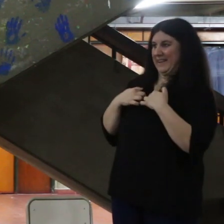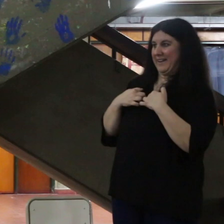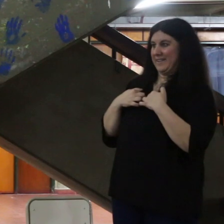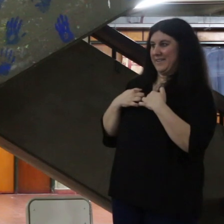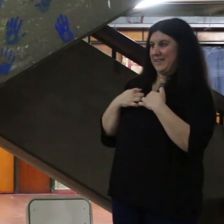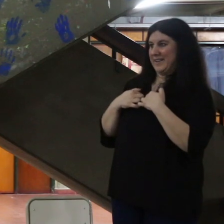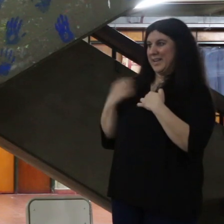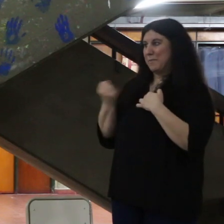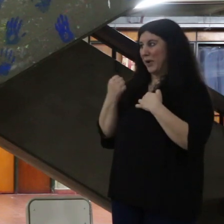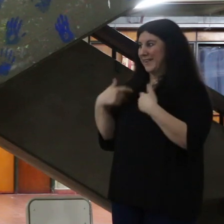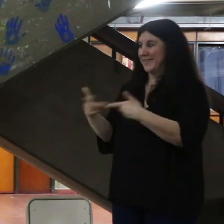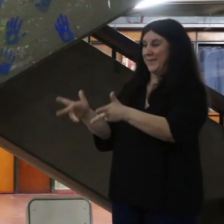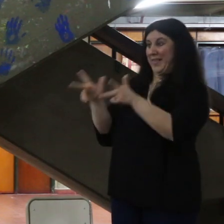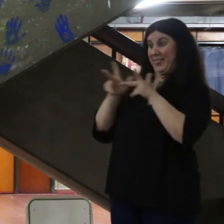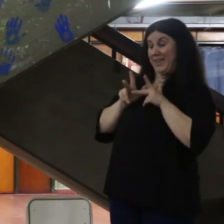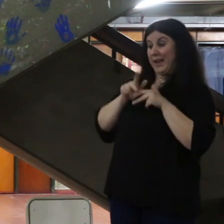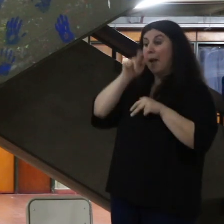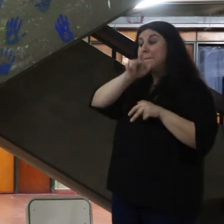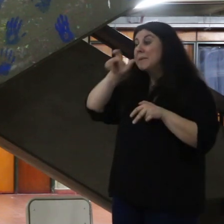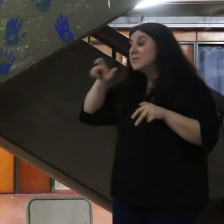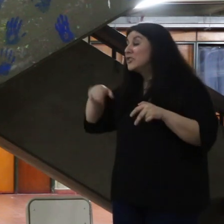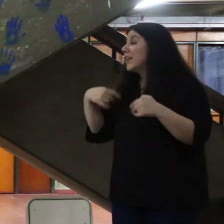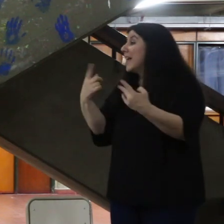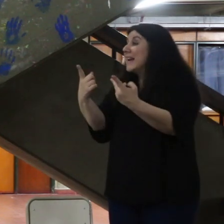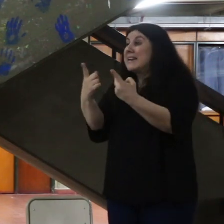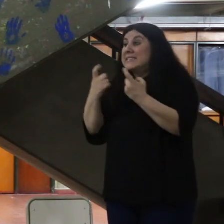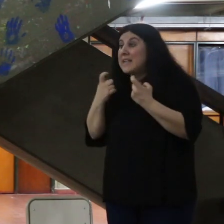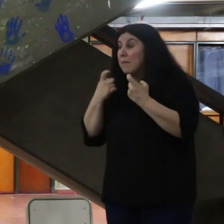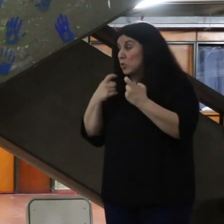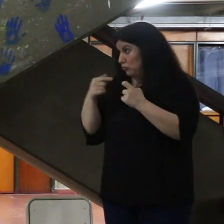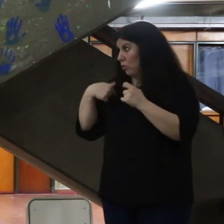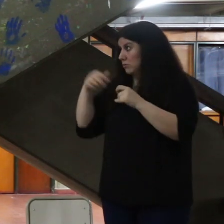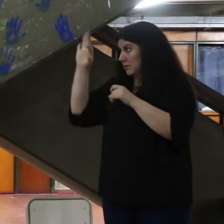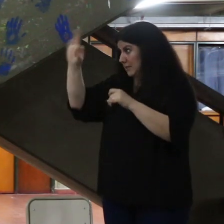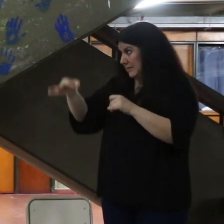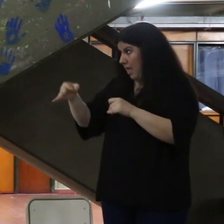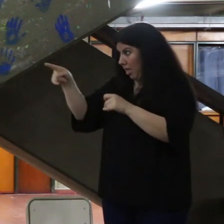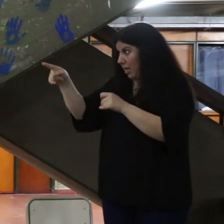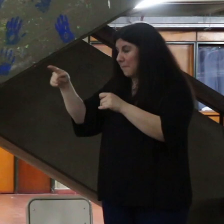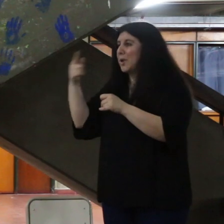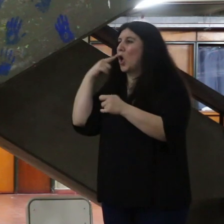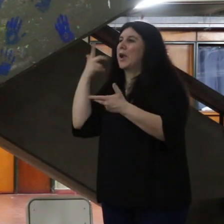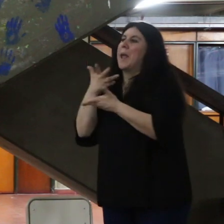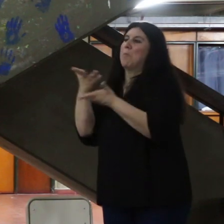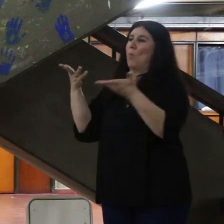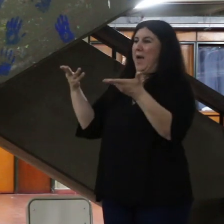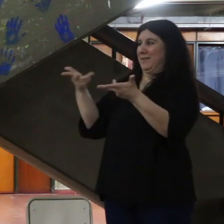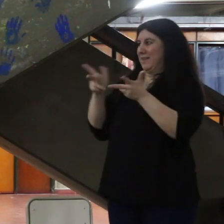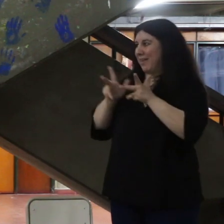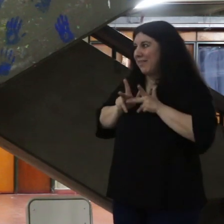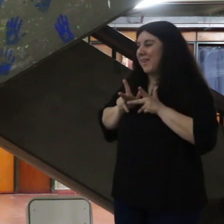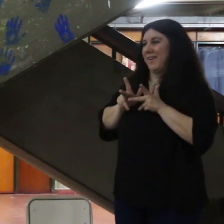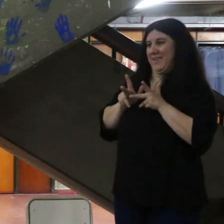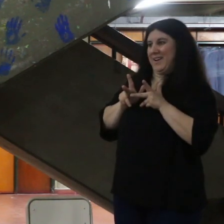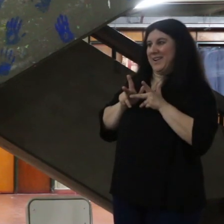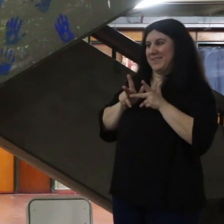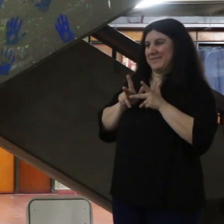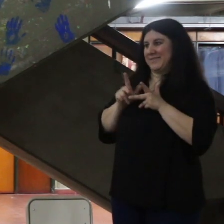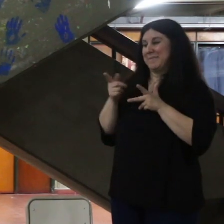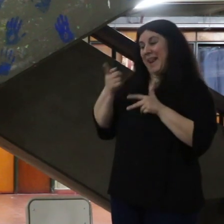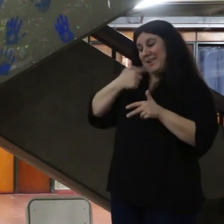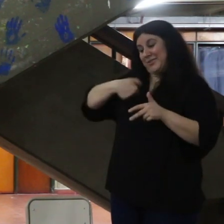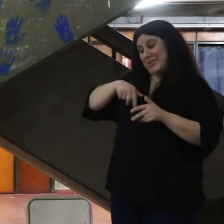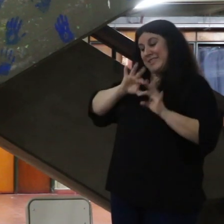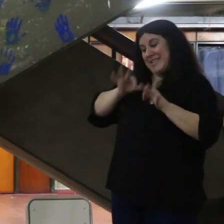El ser humano, nosotros, necesitamos que además de saberlo, nos lo muestren, nos lo digan, nos lo hagan